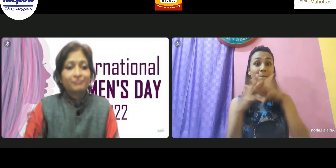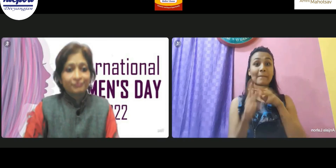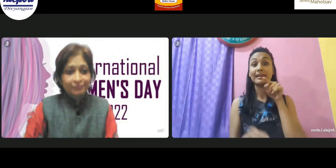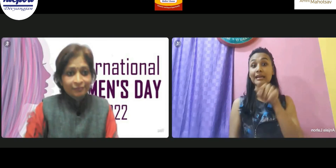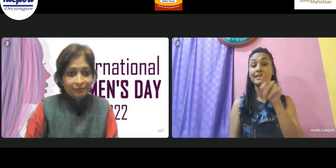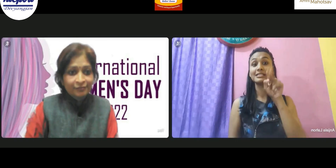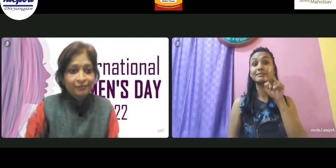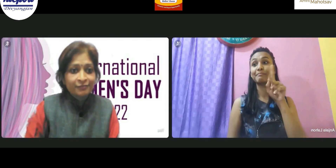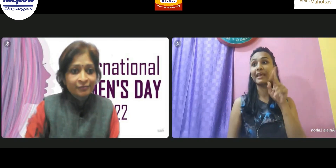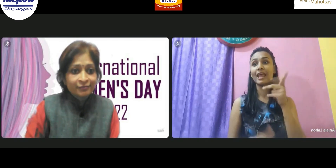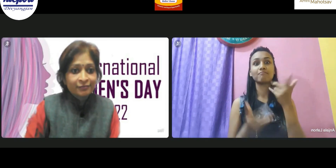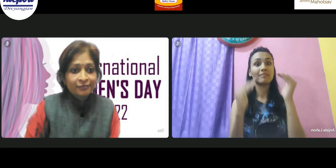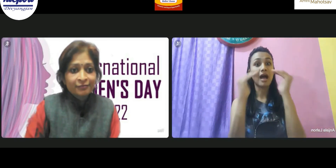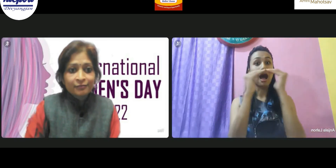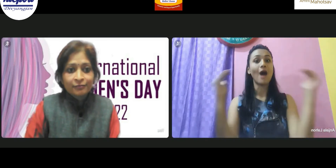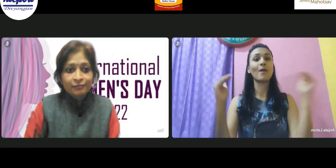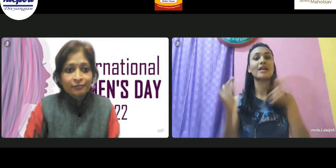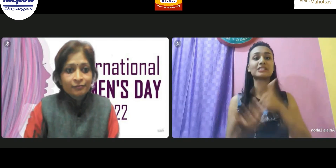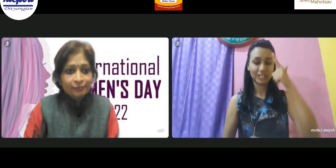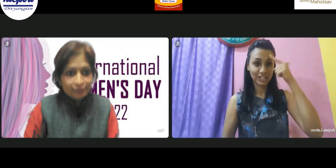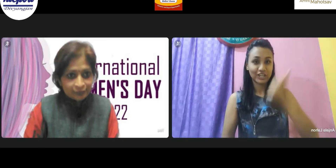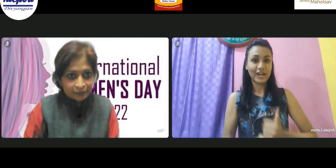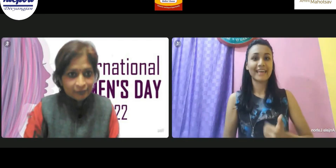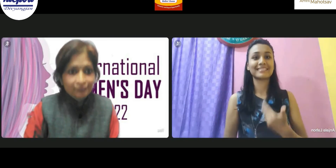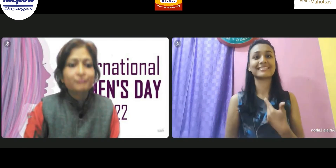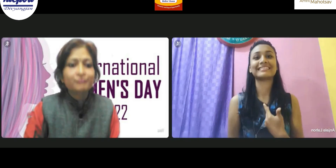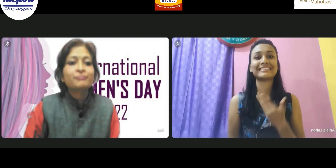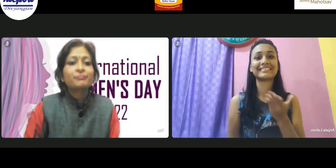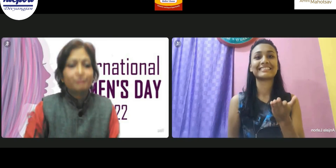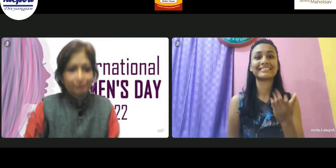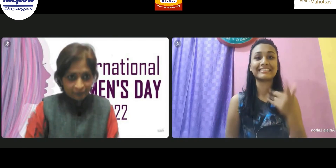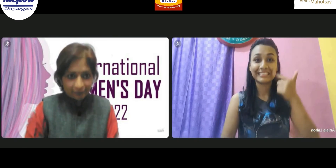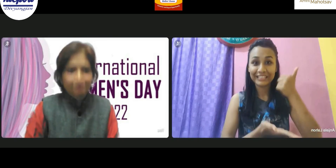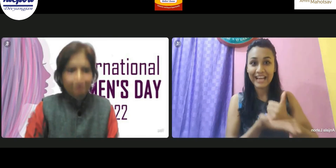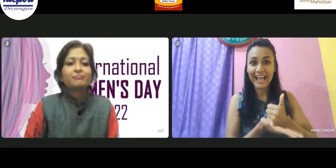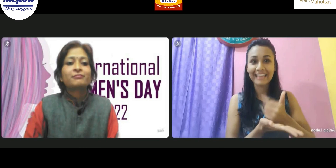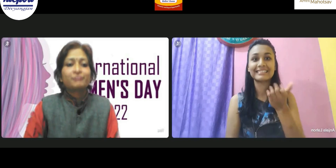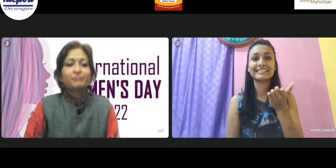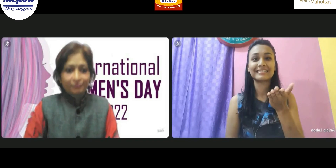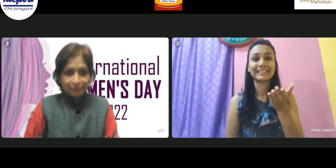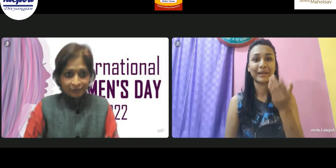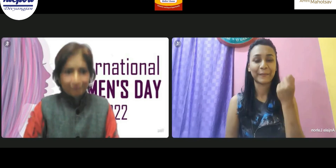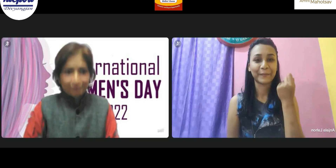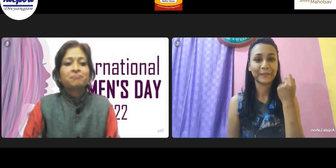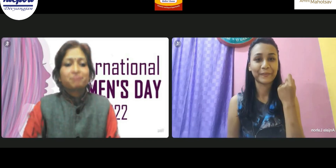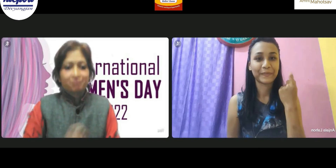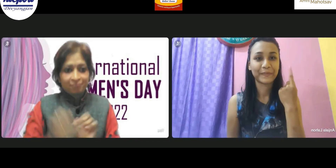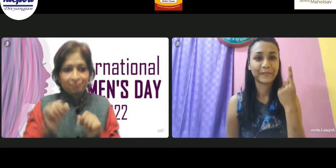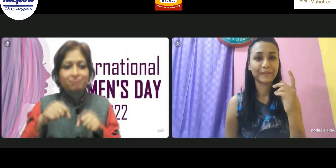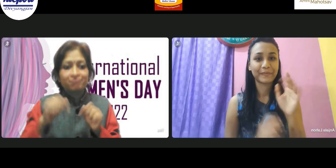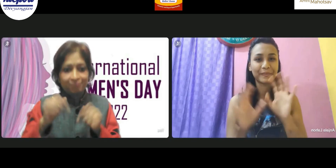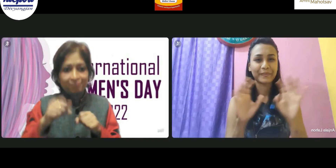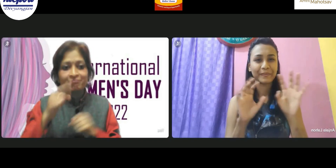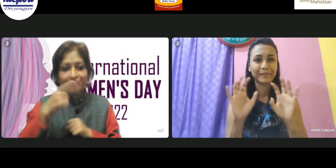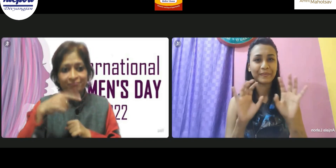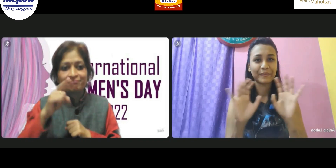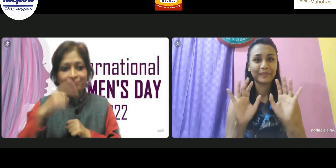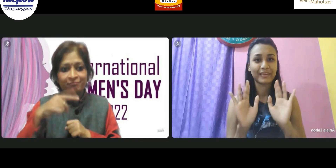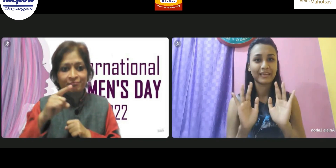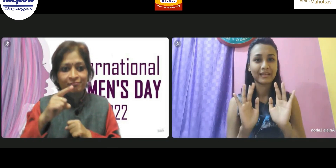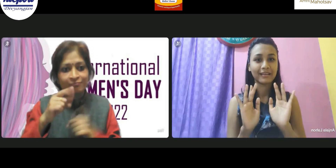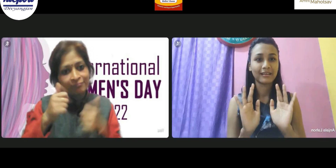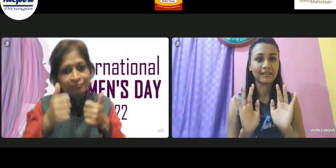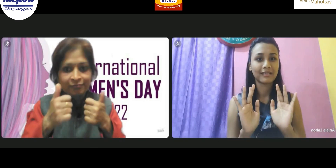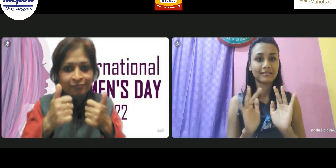जरूरी है, बहुत इम्पोर्टेंट दिन है हम सबकी जिंदगी में। हम सभी को भी समानता का अधिकार प्राप्त है,